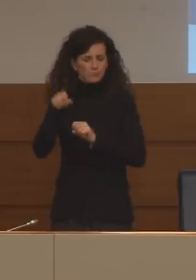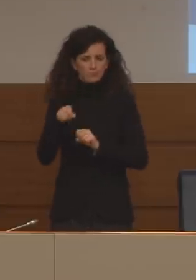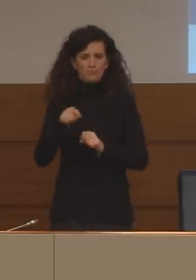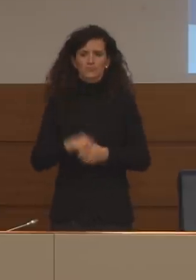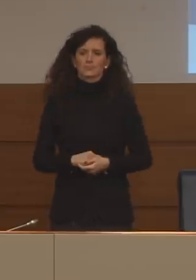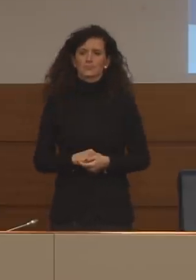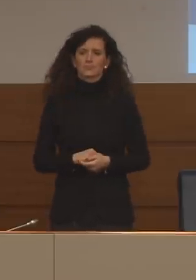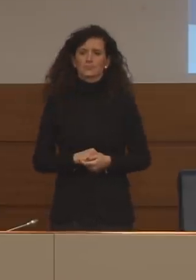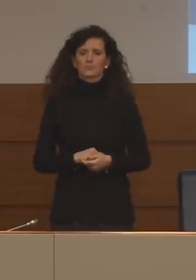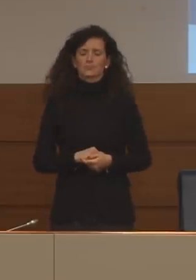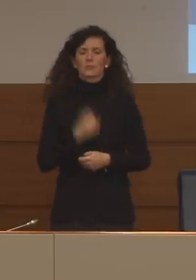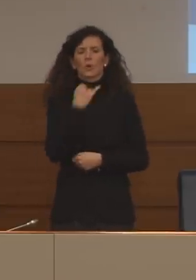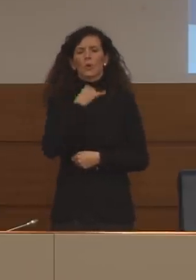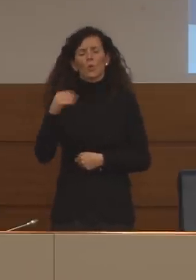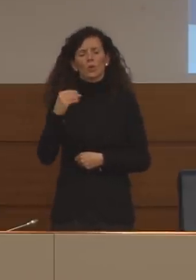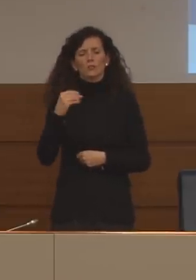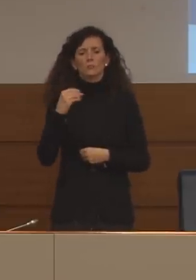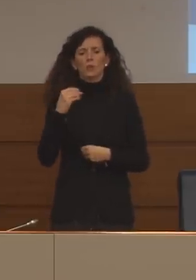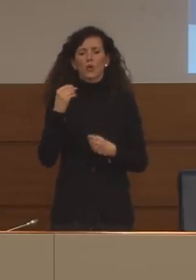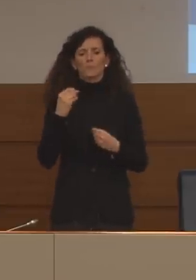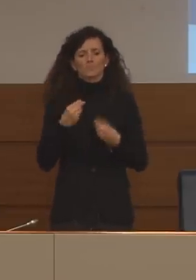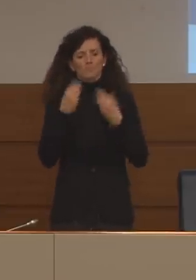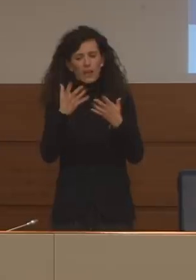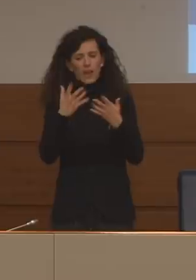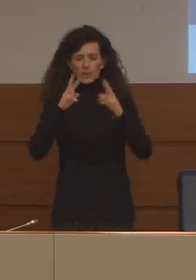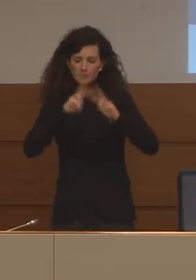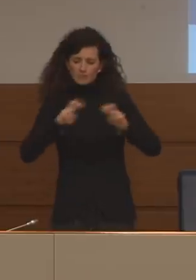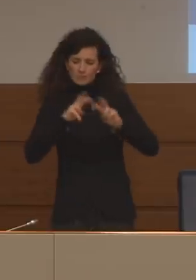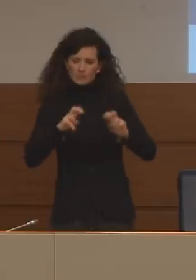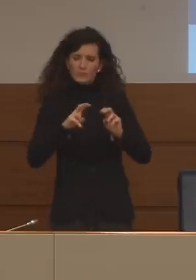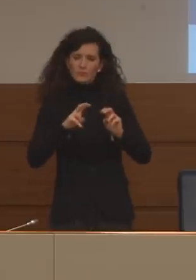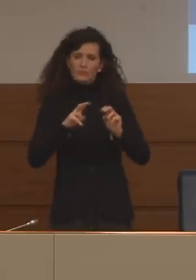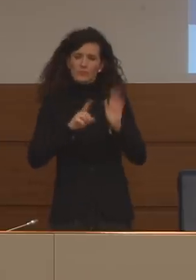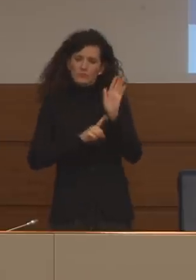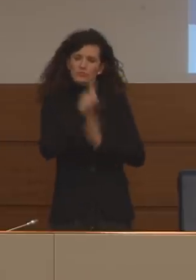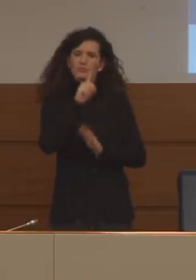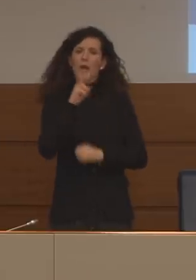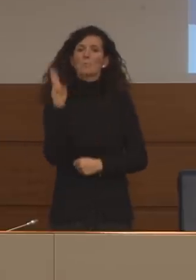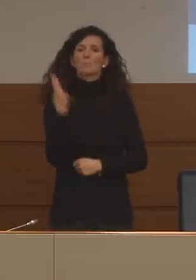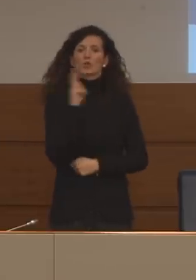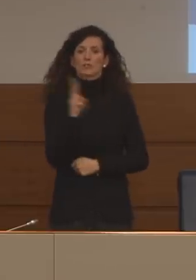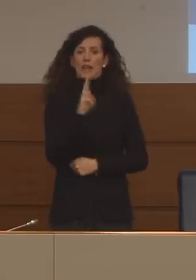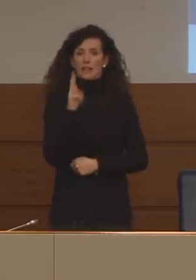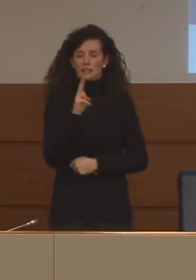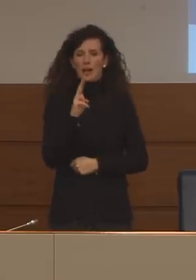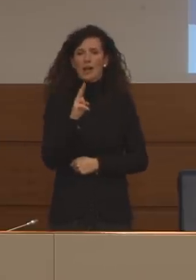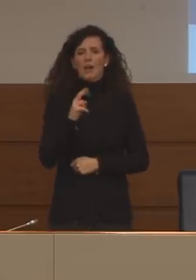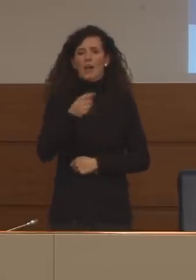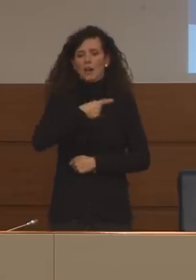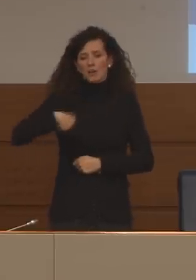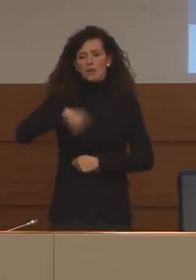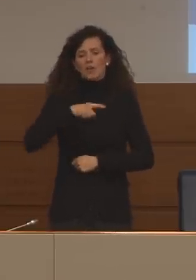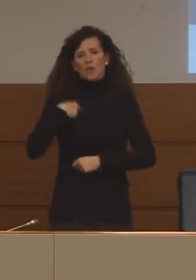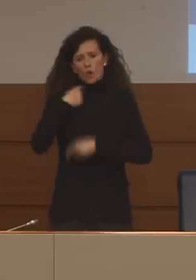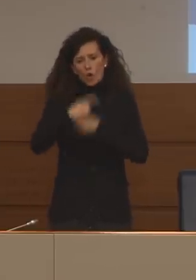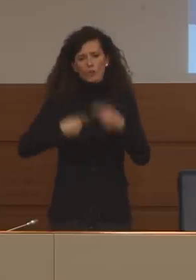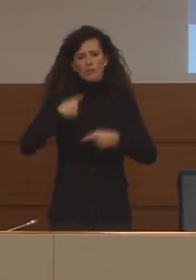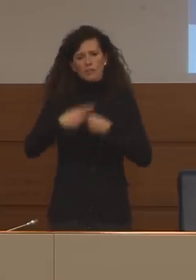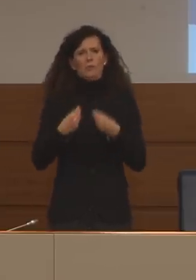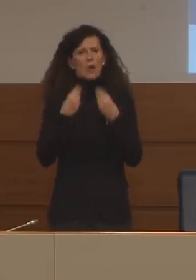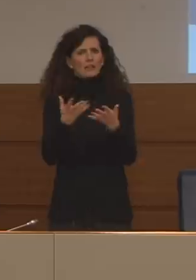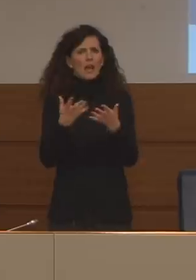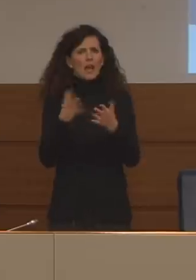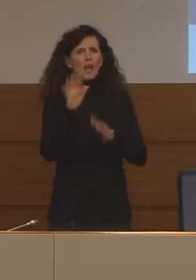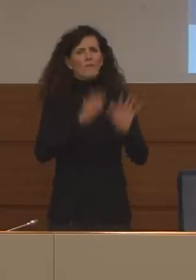infine una riflessione sui l'analisi mortalità l'asl di mortalità continuiamo periodicamente a riportarvi dei